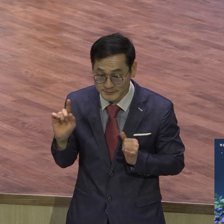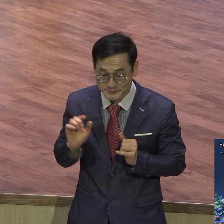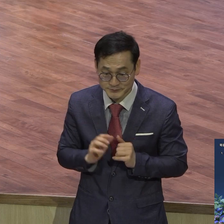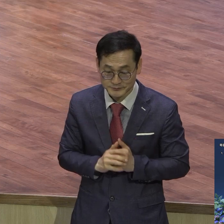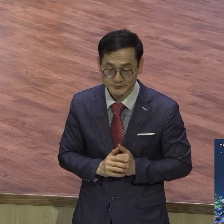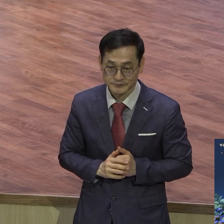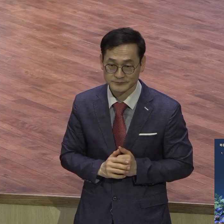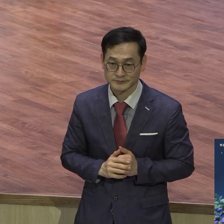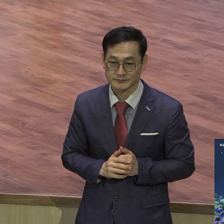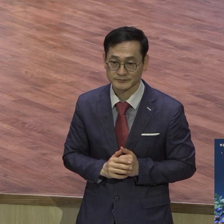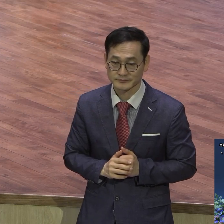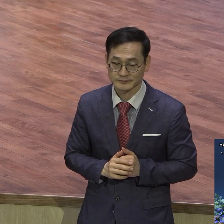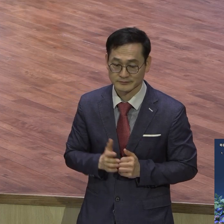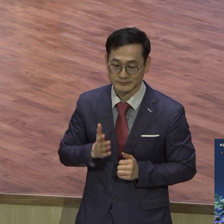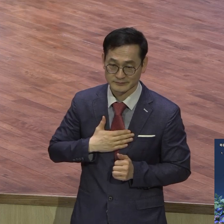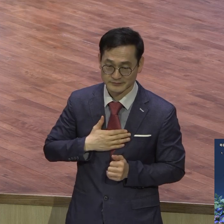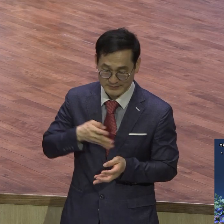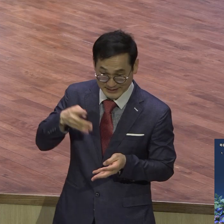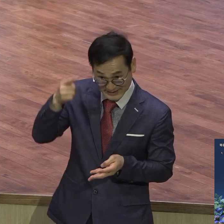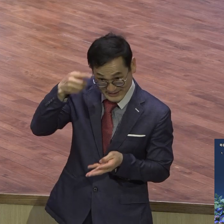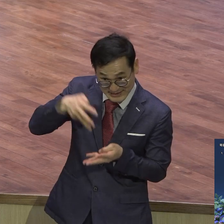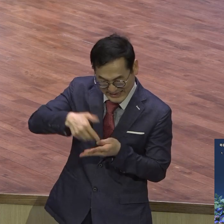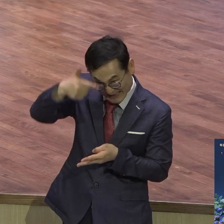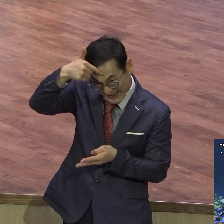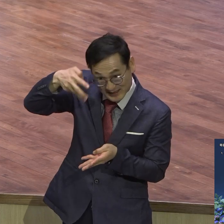자신의 틀을 넘어서